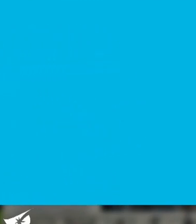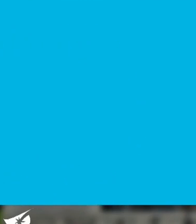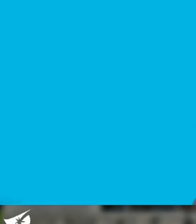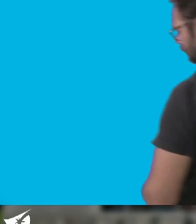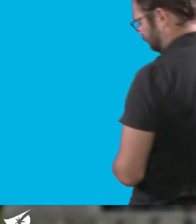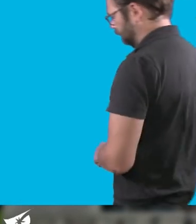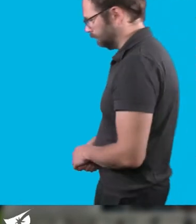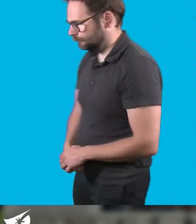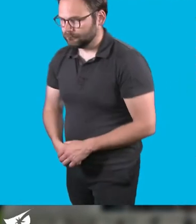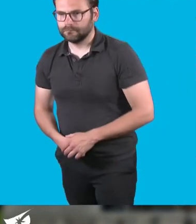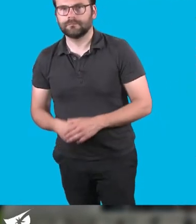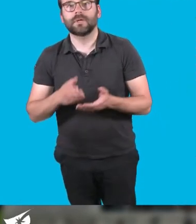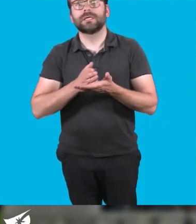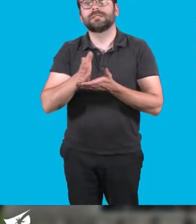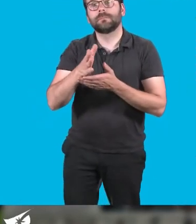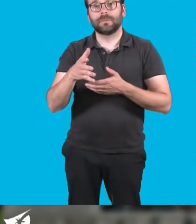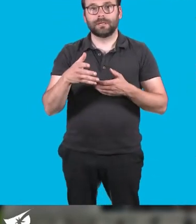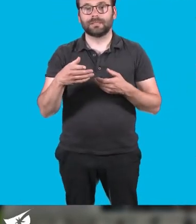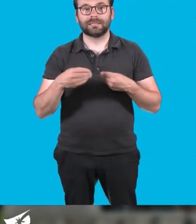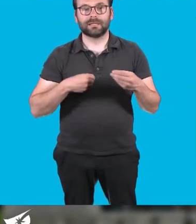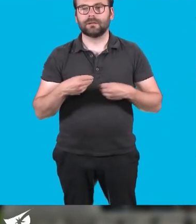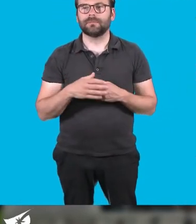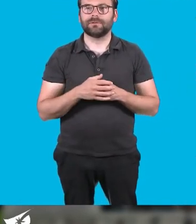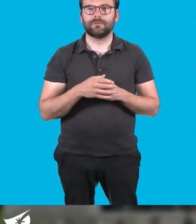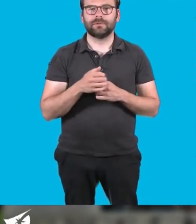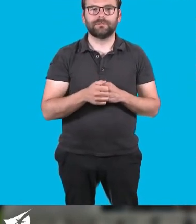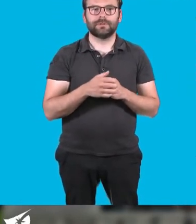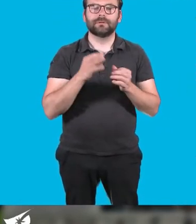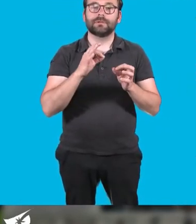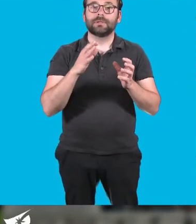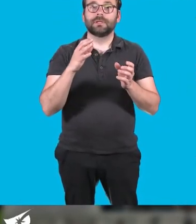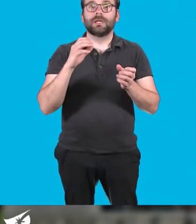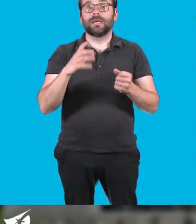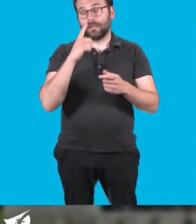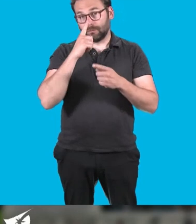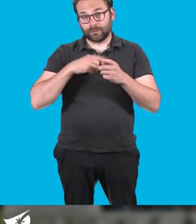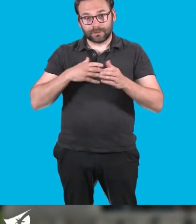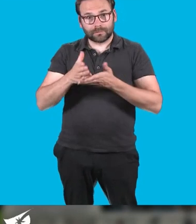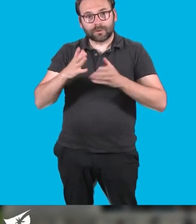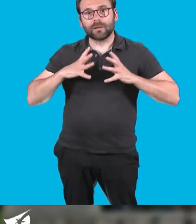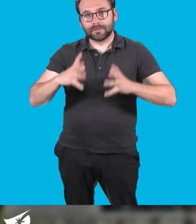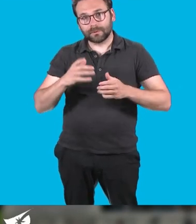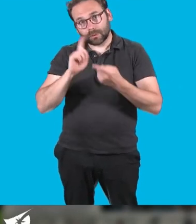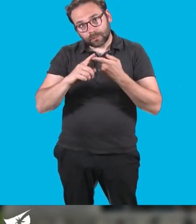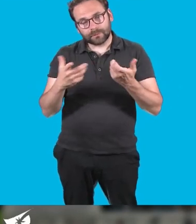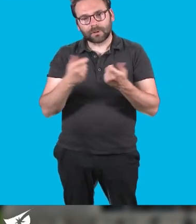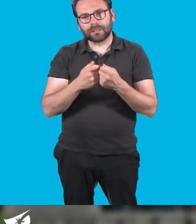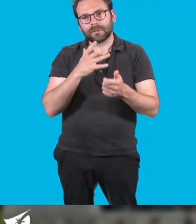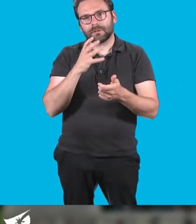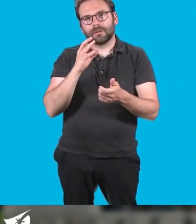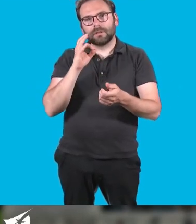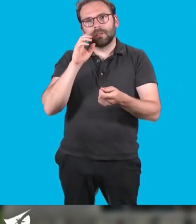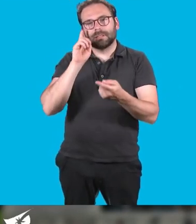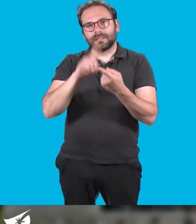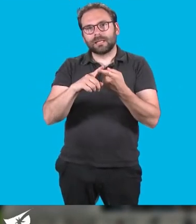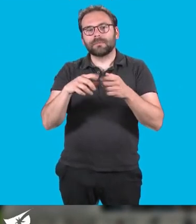schéma directeur et de la boussole qui nous a animés, qui était bien évidemment celle de pouvoir répondre